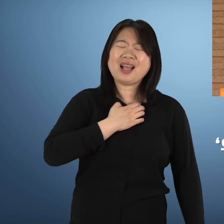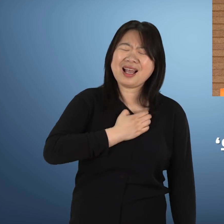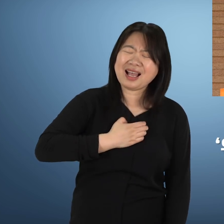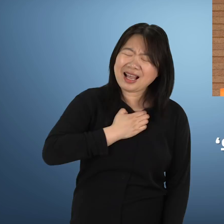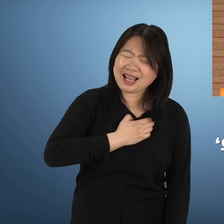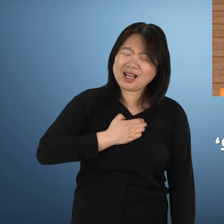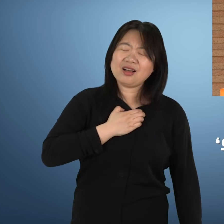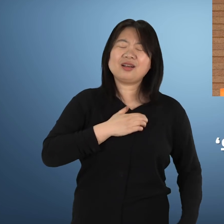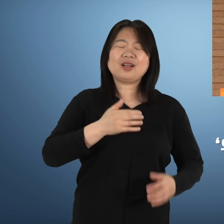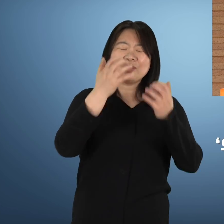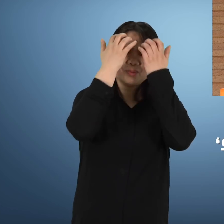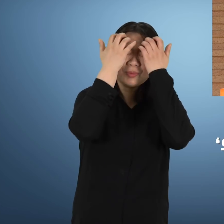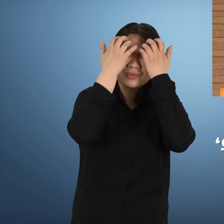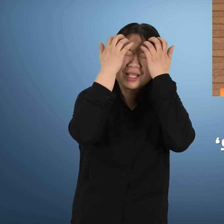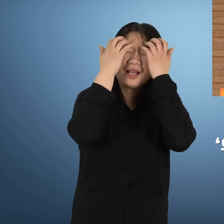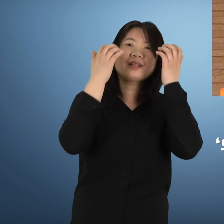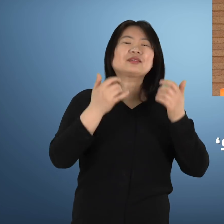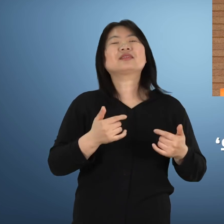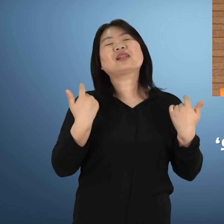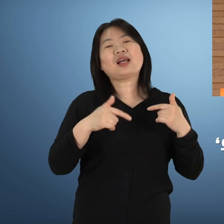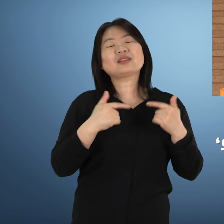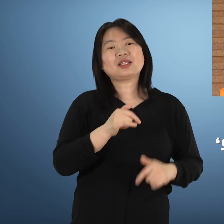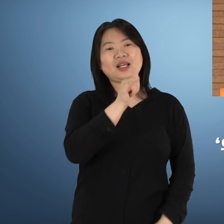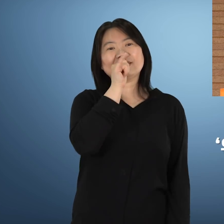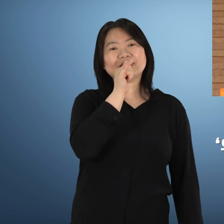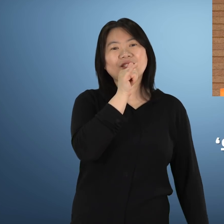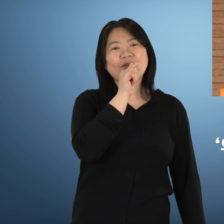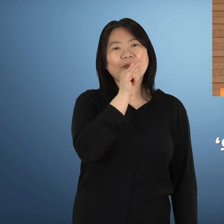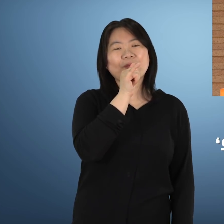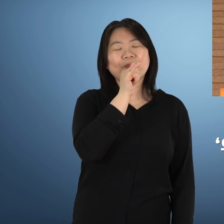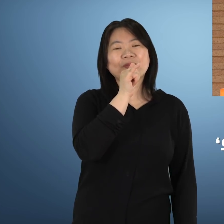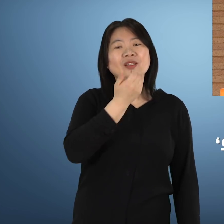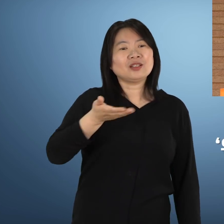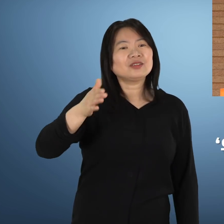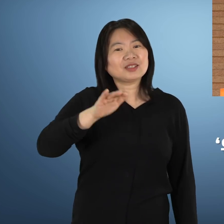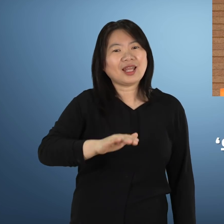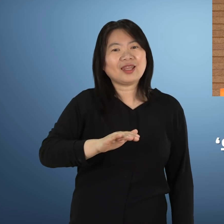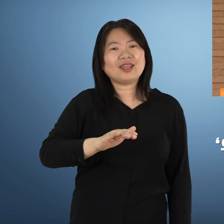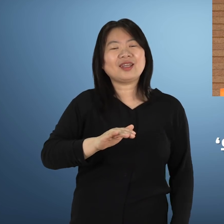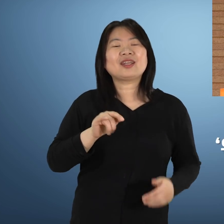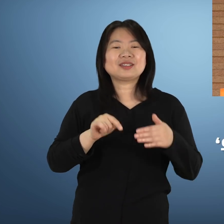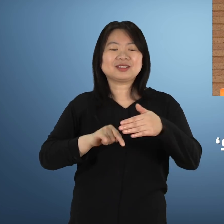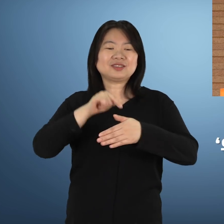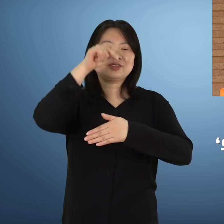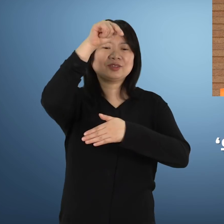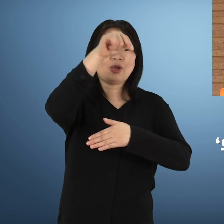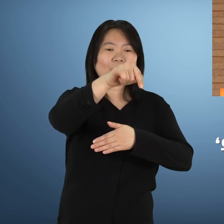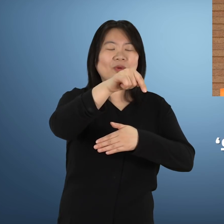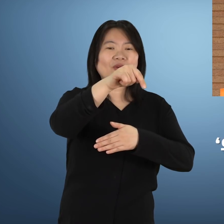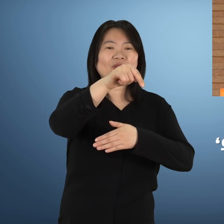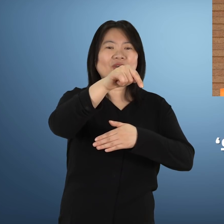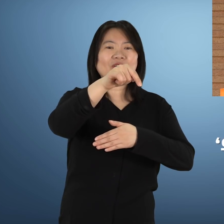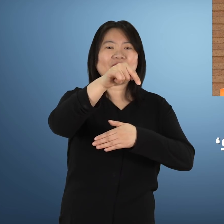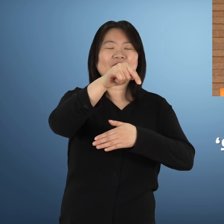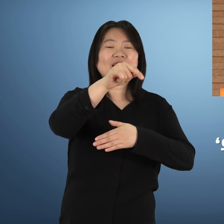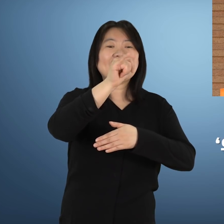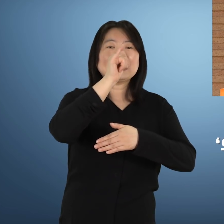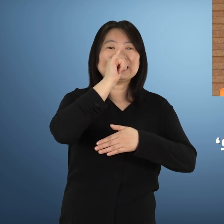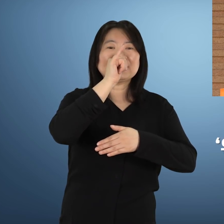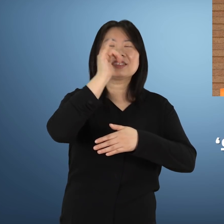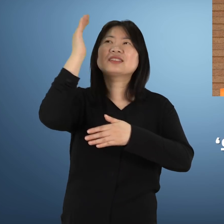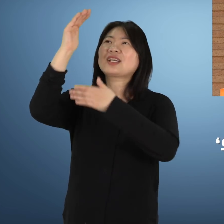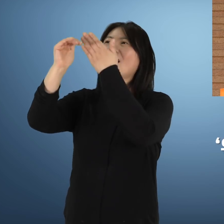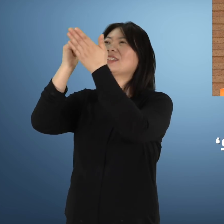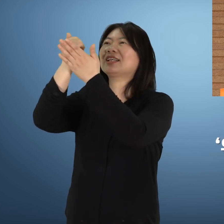끝나지 않아요. 그럴 때 그 애통을 넘어 우리는 뭘 경험하라고요?